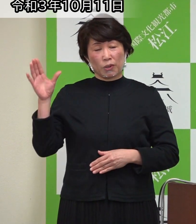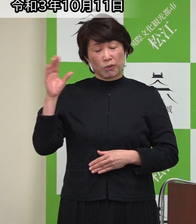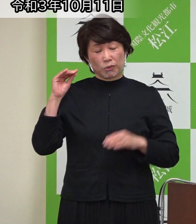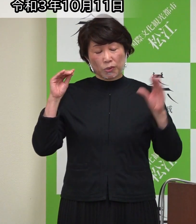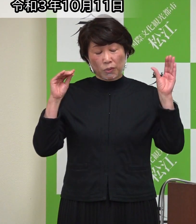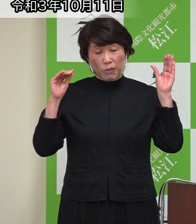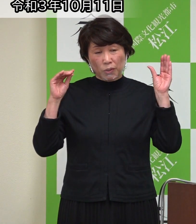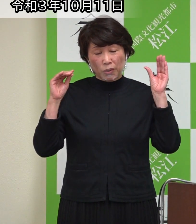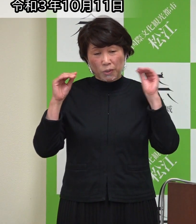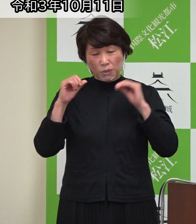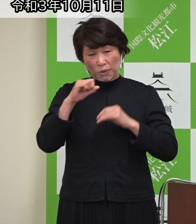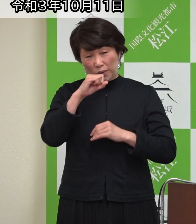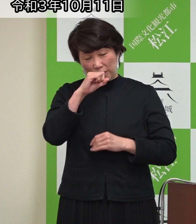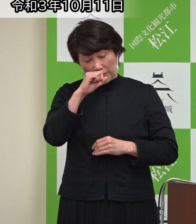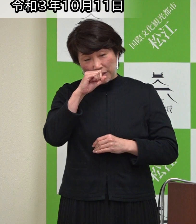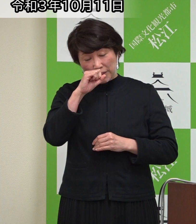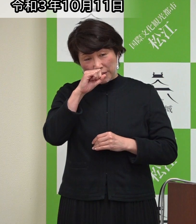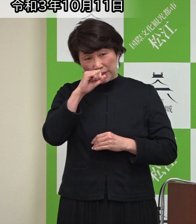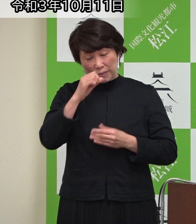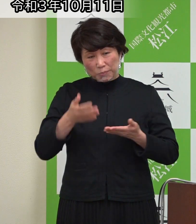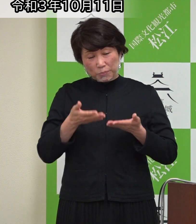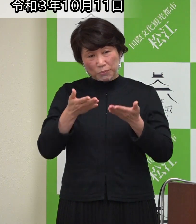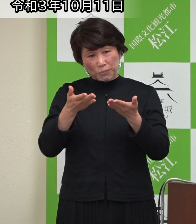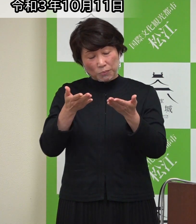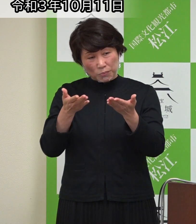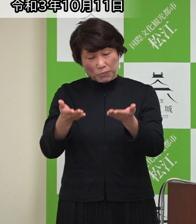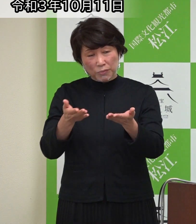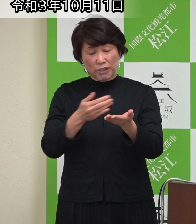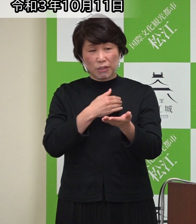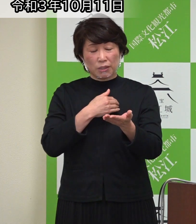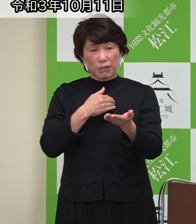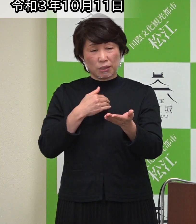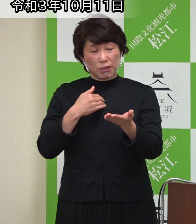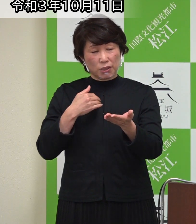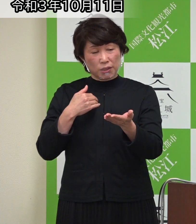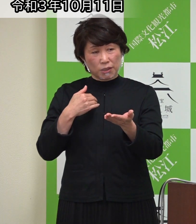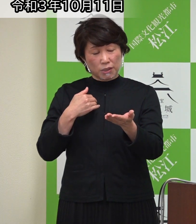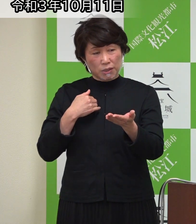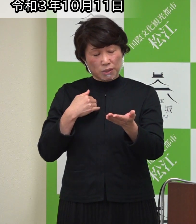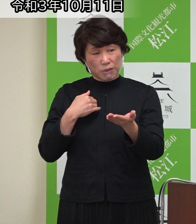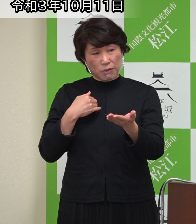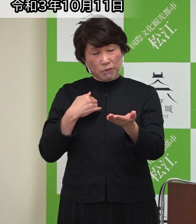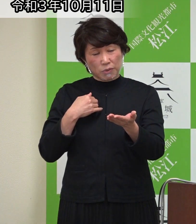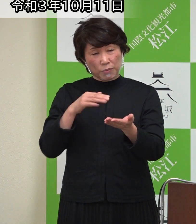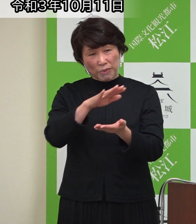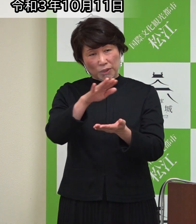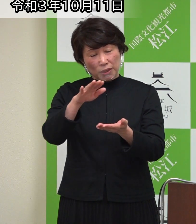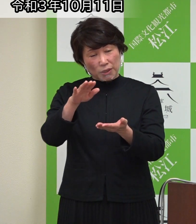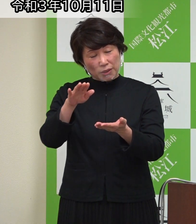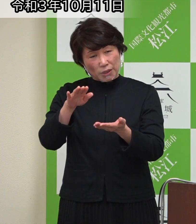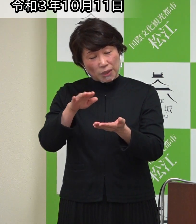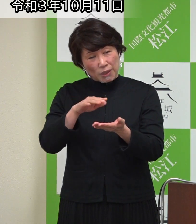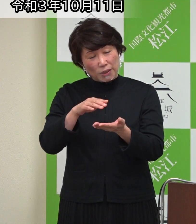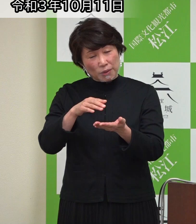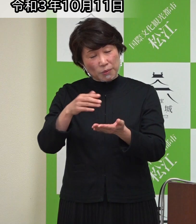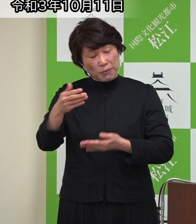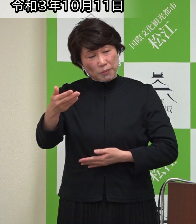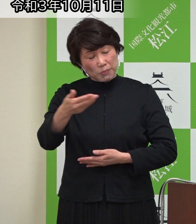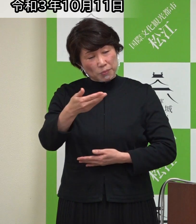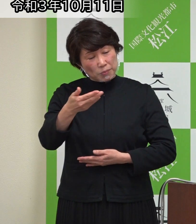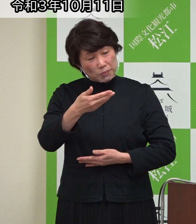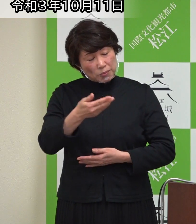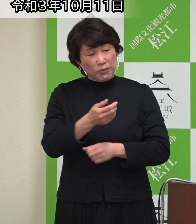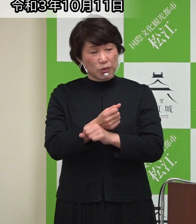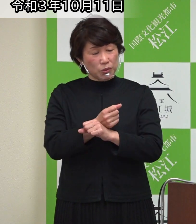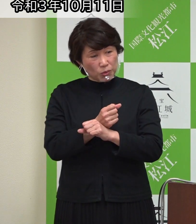り上げたいんだというふうに思ってらっしゃるところがあればそれをお聞かせいただけるとこちらもその発信のしがいもありますし、こういうふうな工夫をして